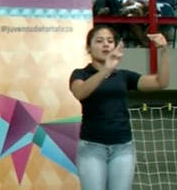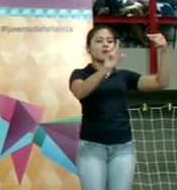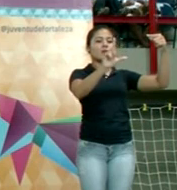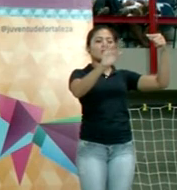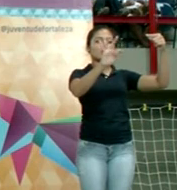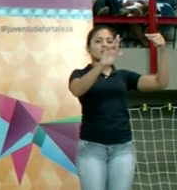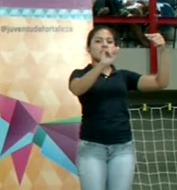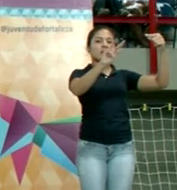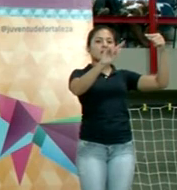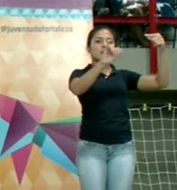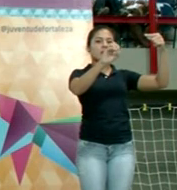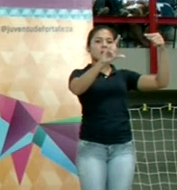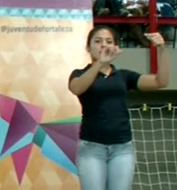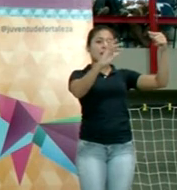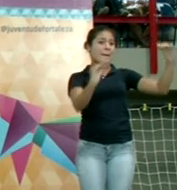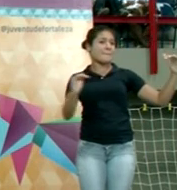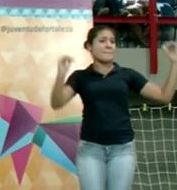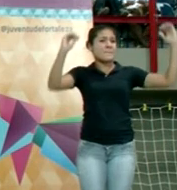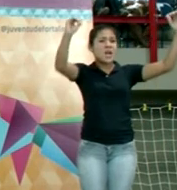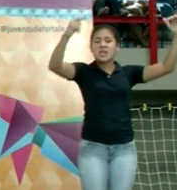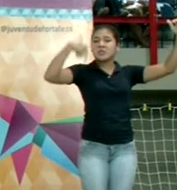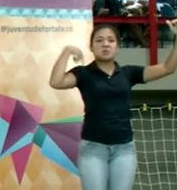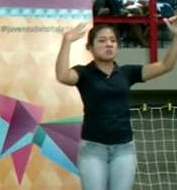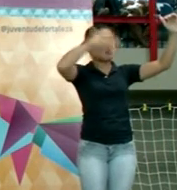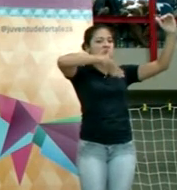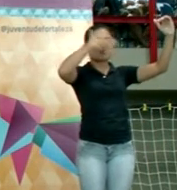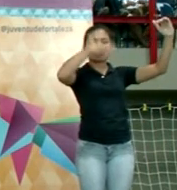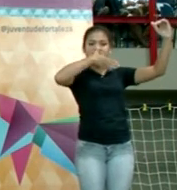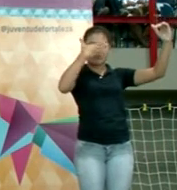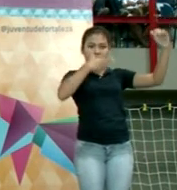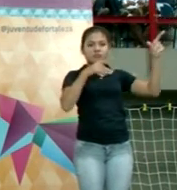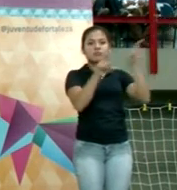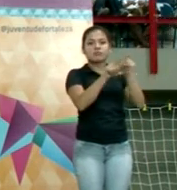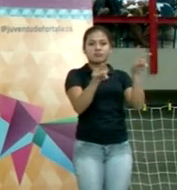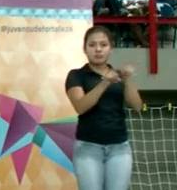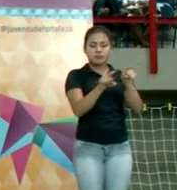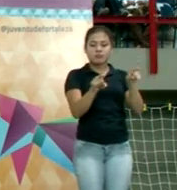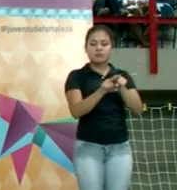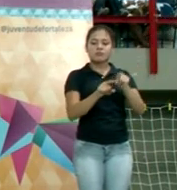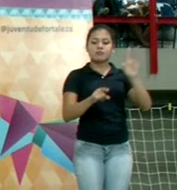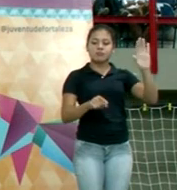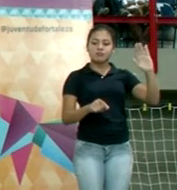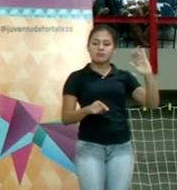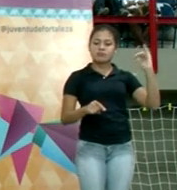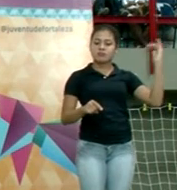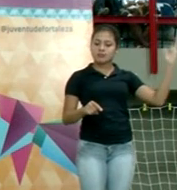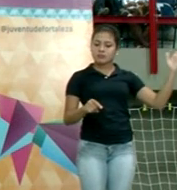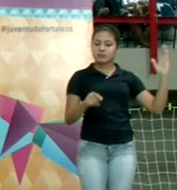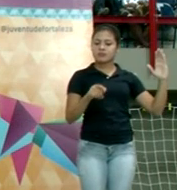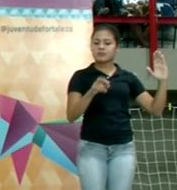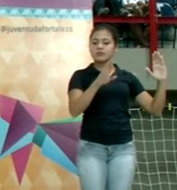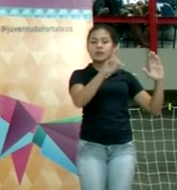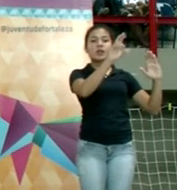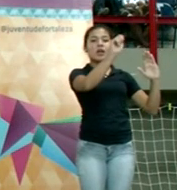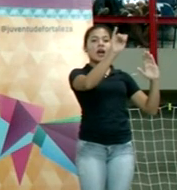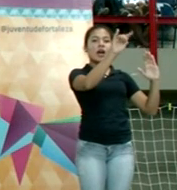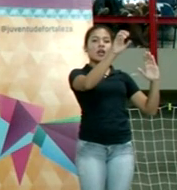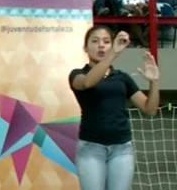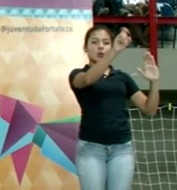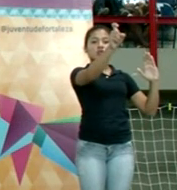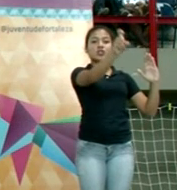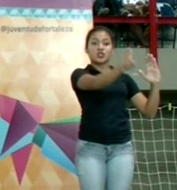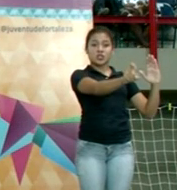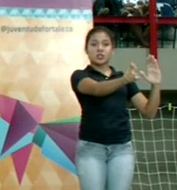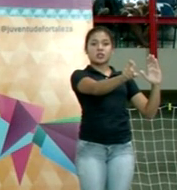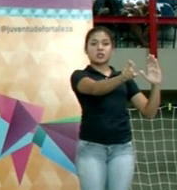E aí você vê que as ondas de raio-x, elas aparecem aí nessa região como ondas eletromagnéticas. Se